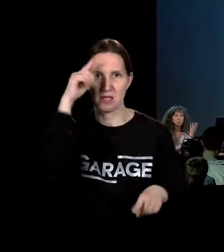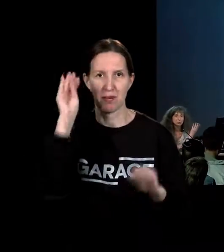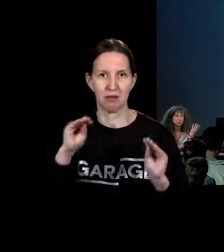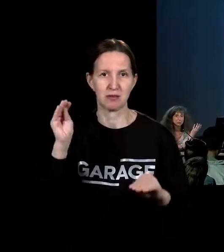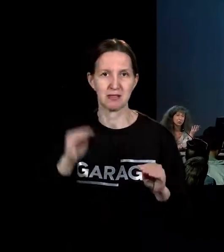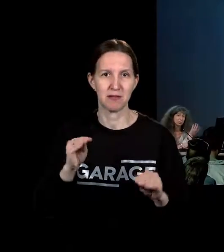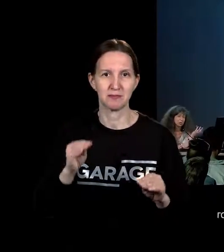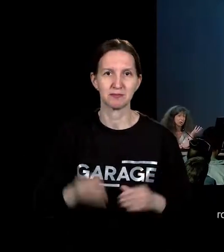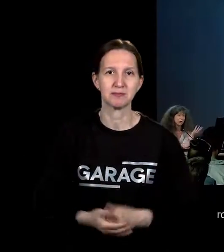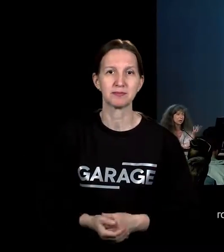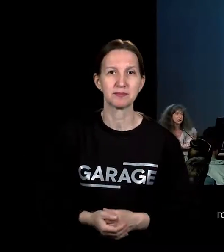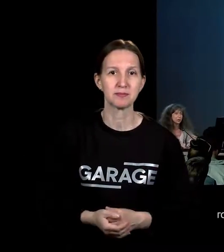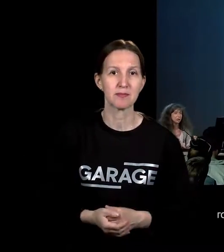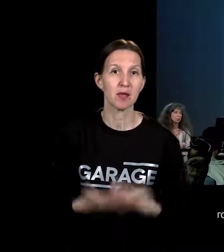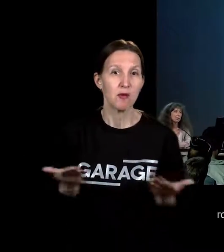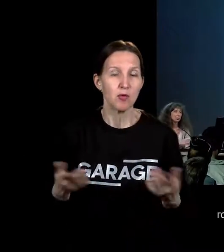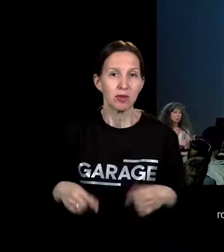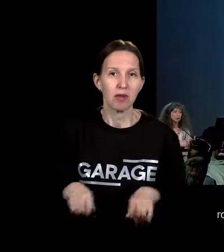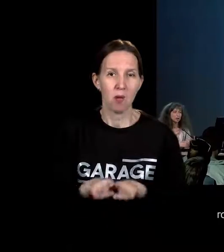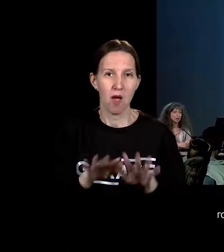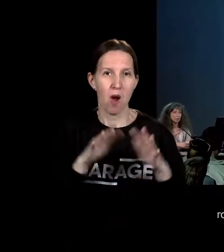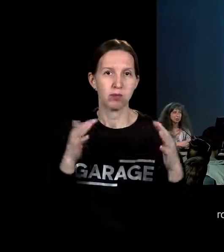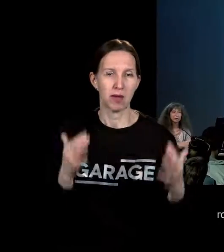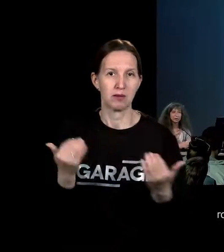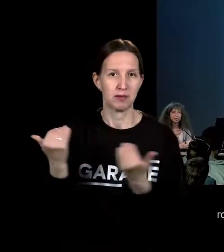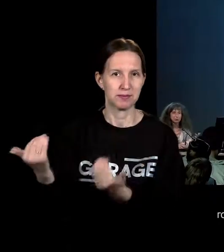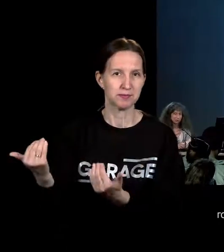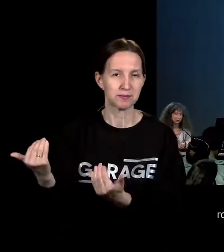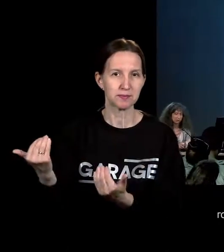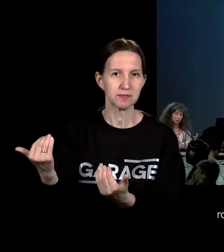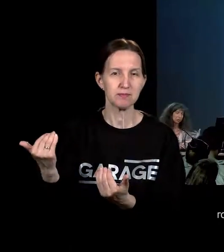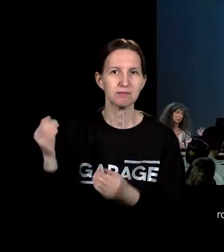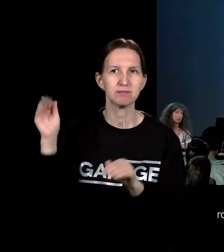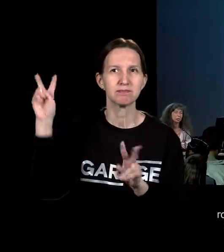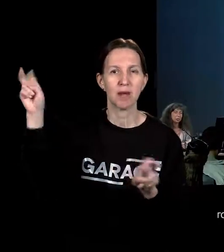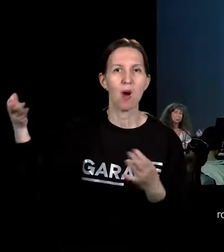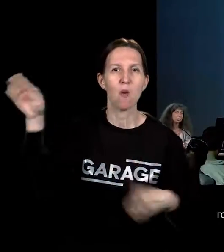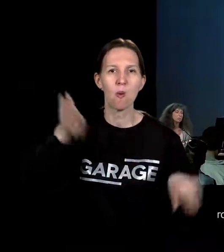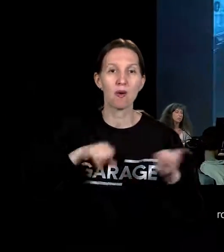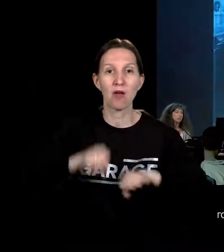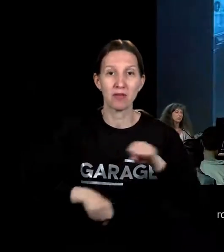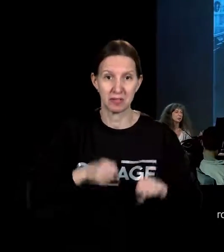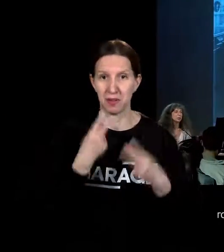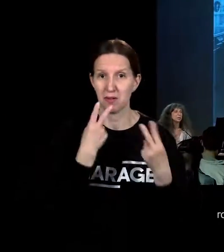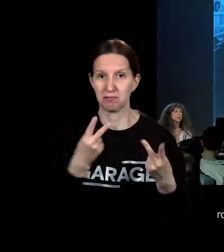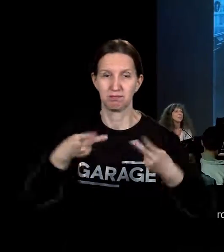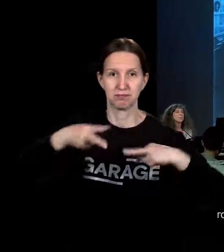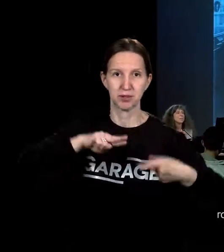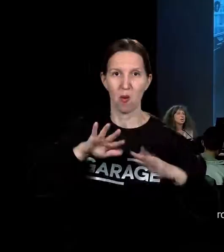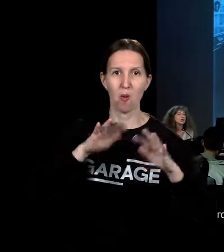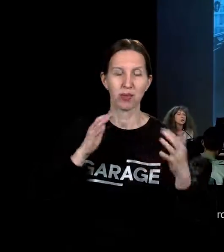объект, горный велосипед, который превращается в объект, который превращается в некое